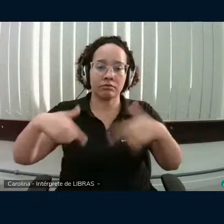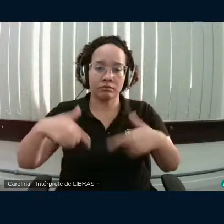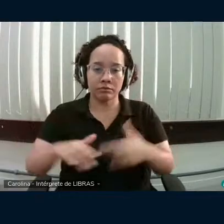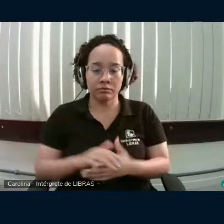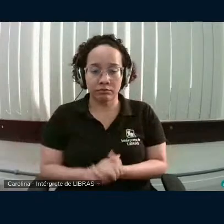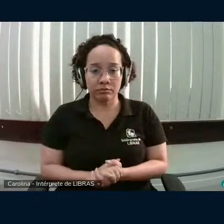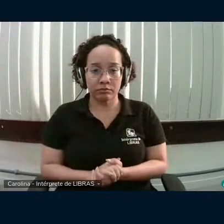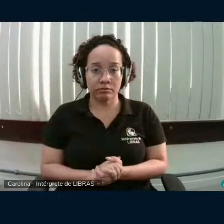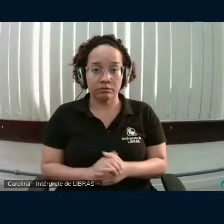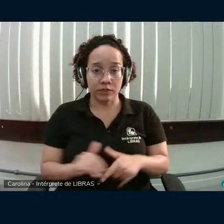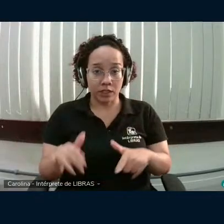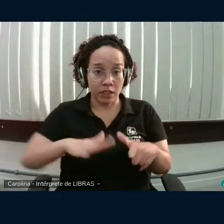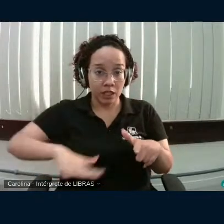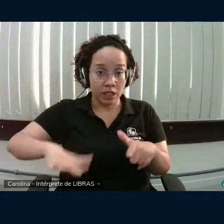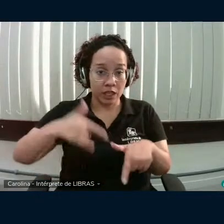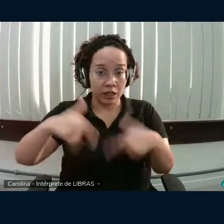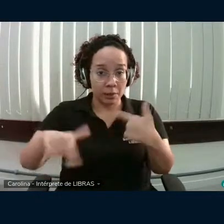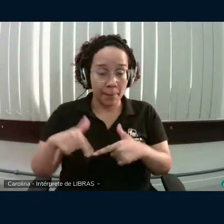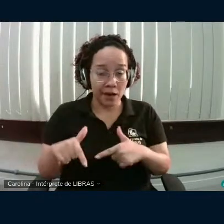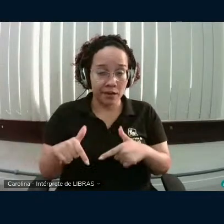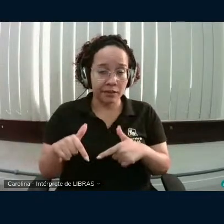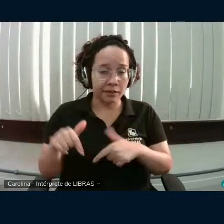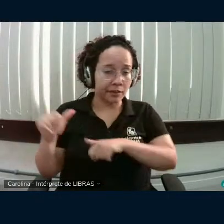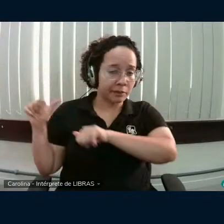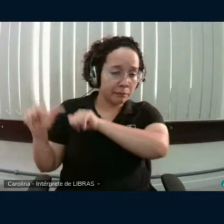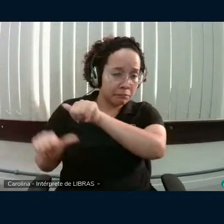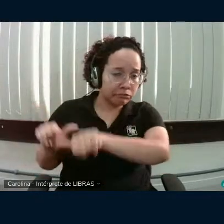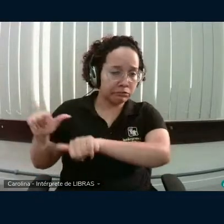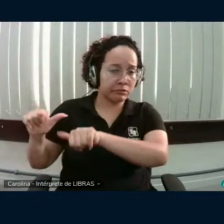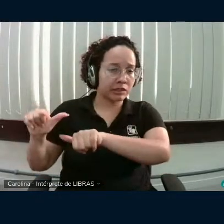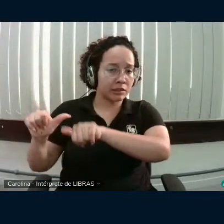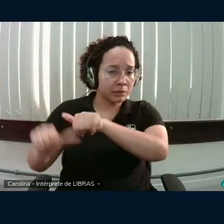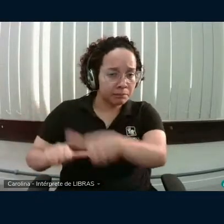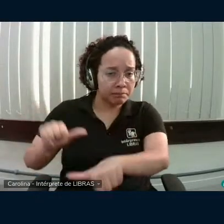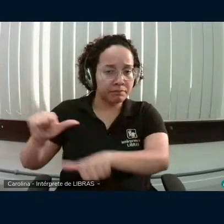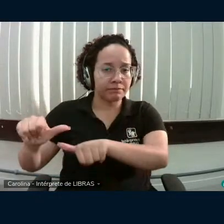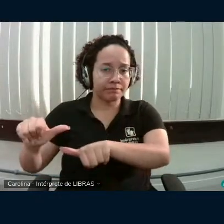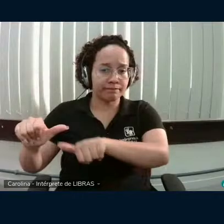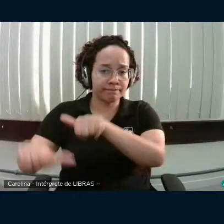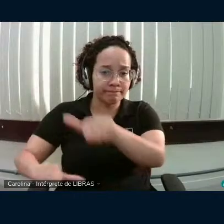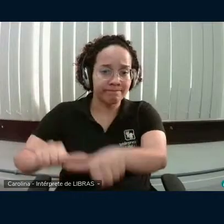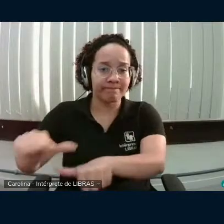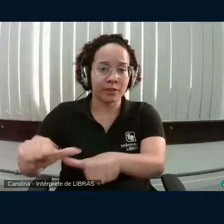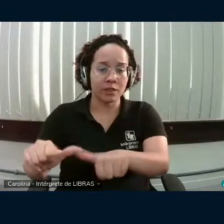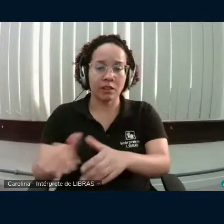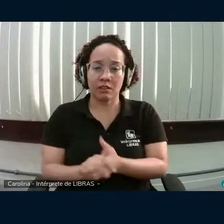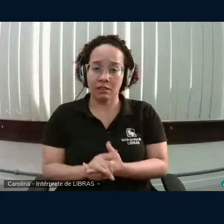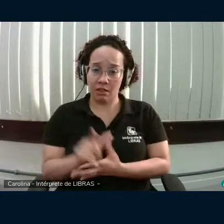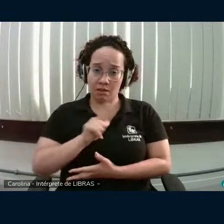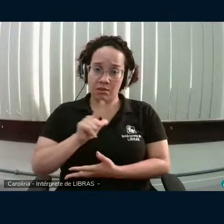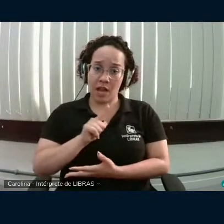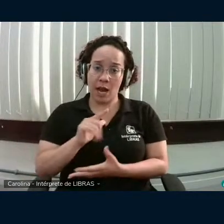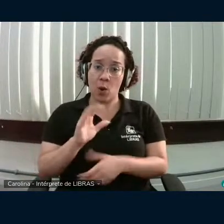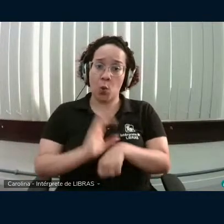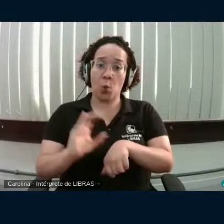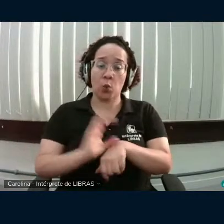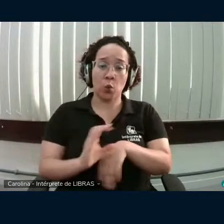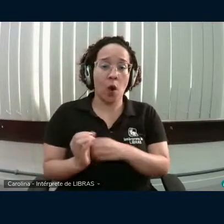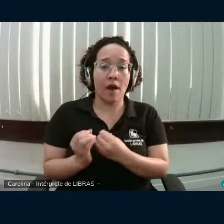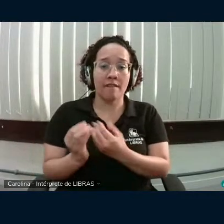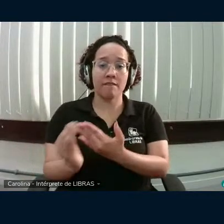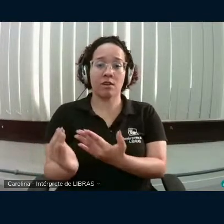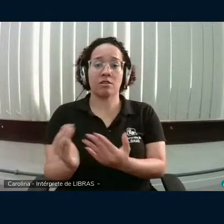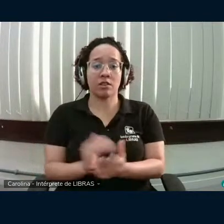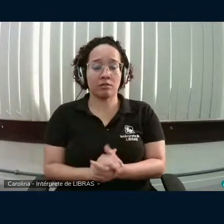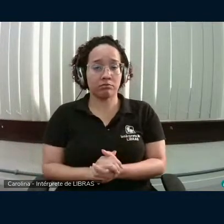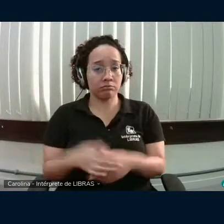trabalho está em revolução constante nesse nosso período. Então, será que os cursos que estamos oferecendo são de fato os cursos que os estudantes entendem serem